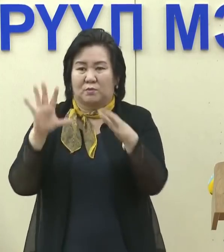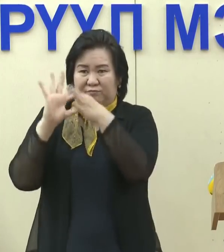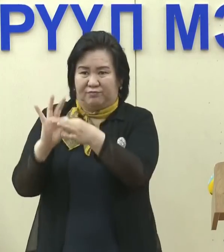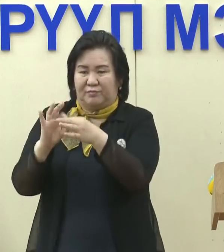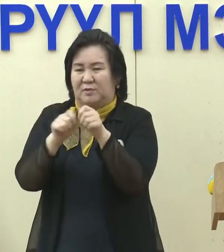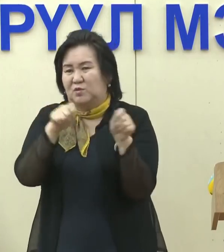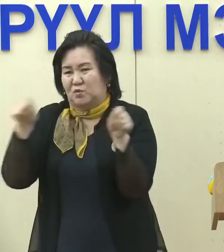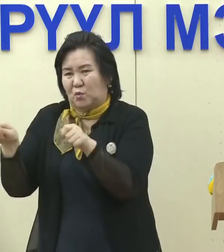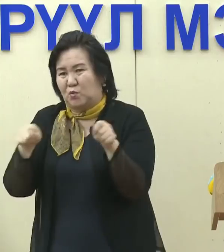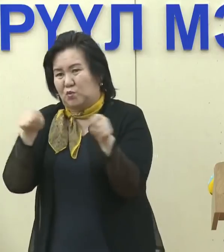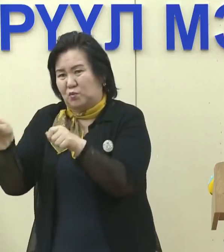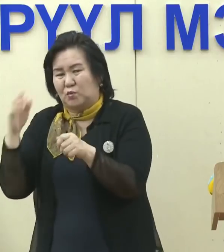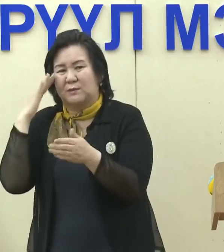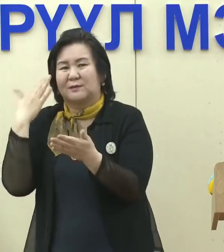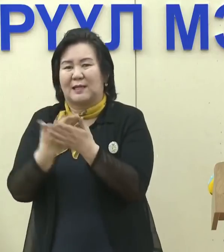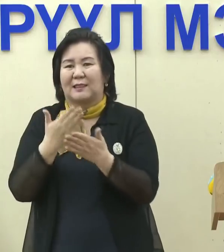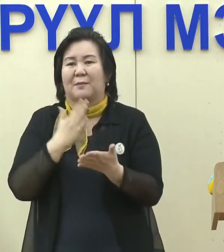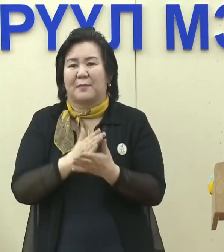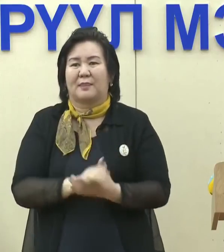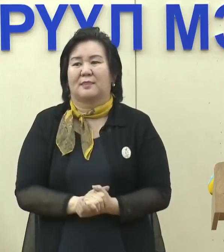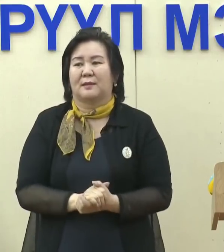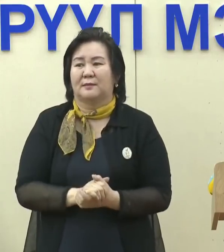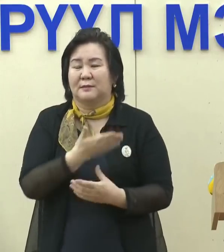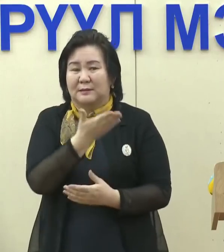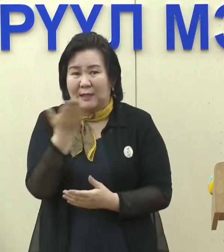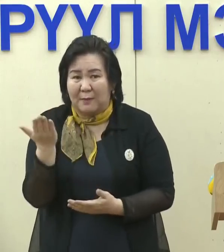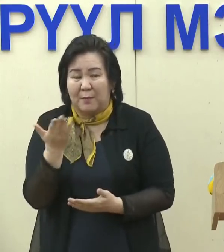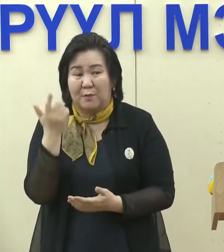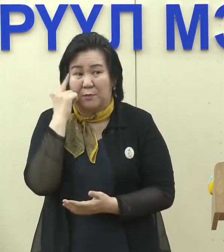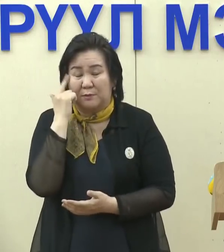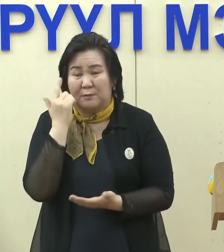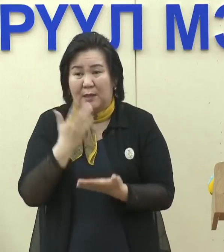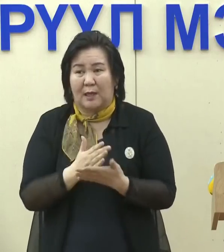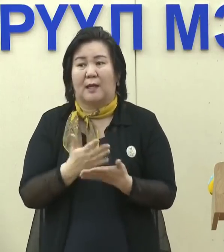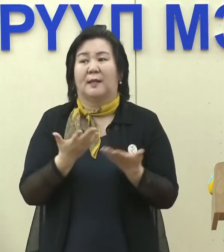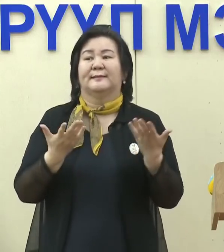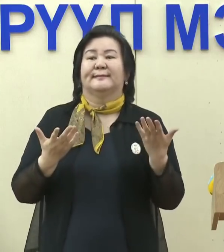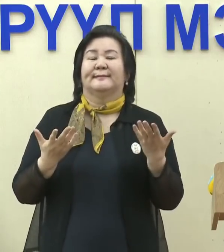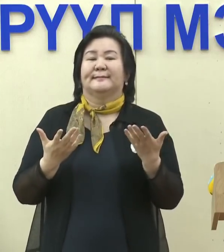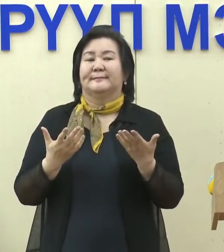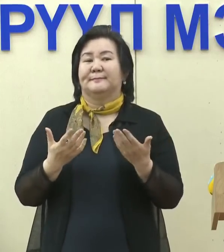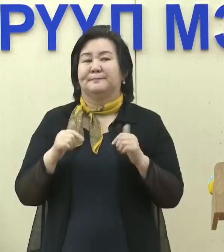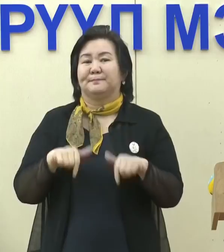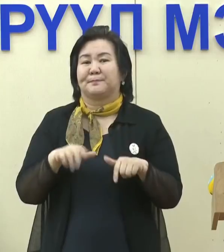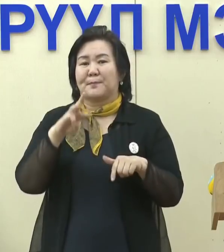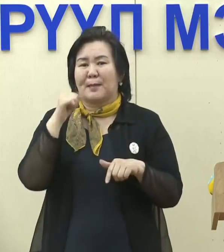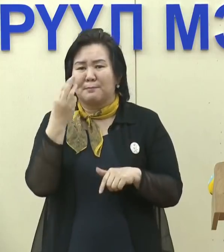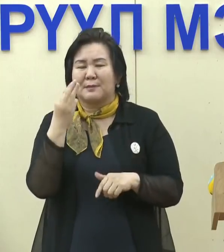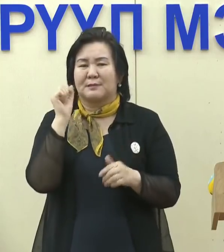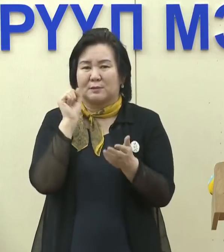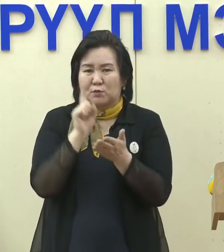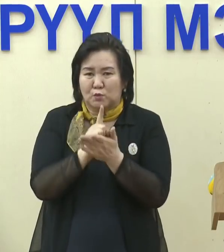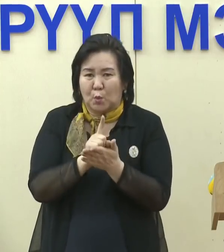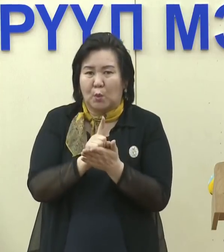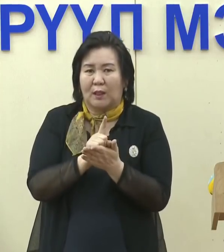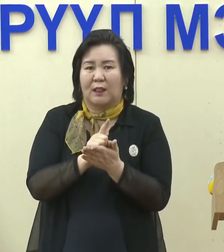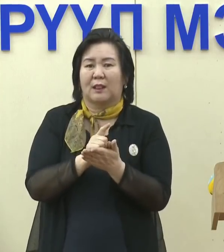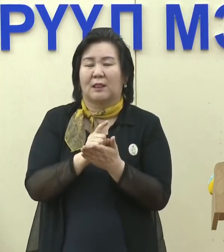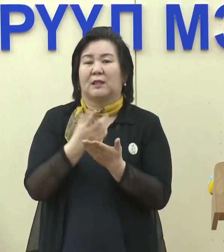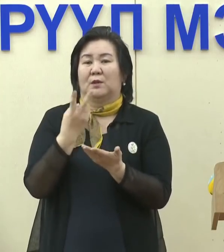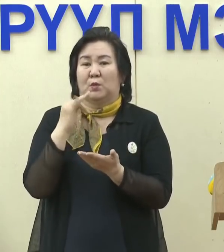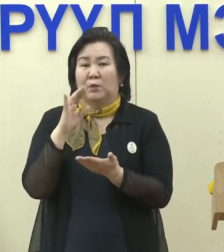сунгах юм саналтай байгаа. Аа тэгээд та бүхэн бас мэдчихэж байгаа. Ерөнхийдөө одоо маш чухал одоо